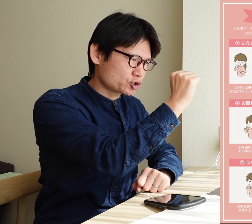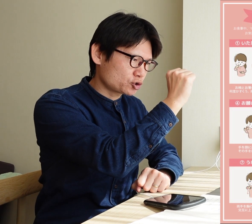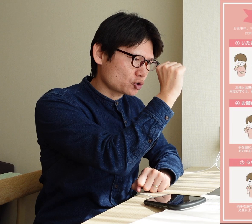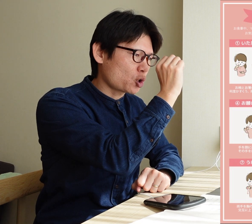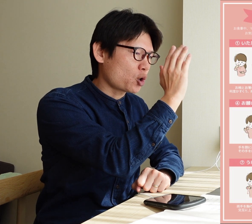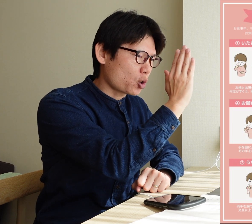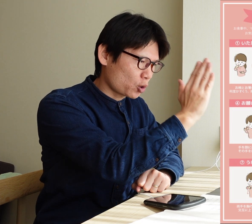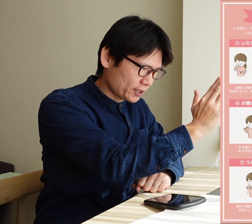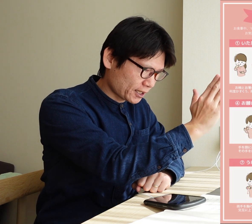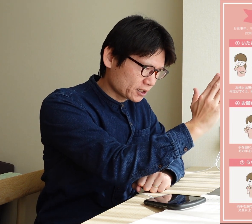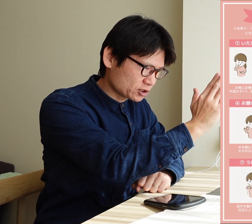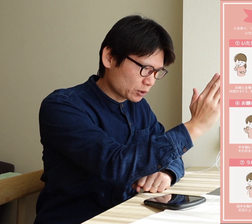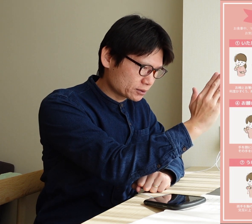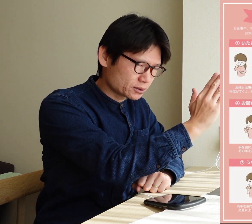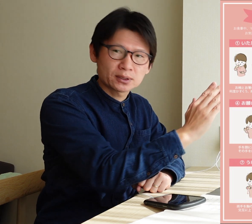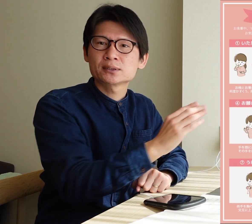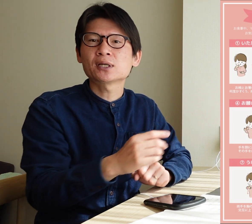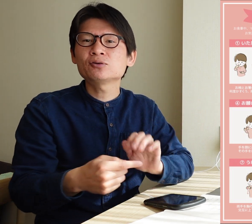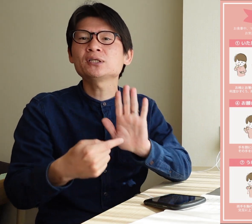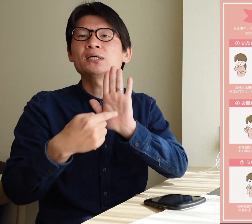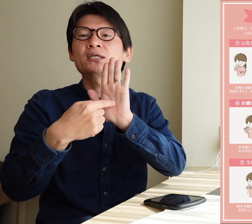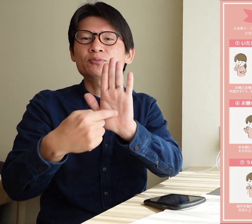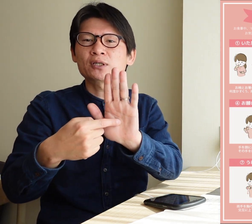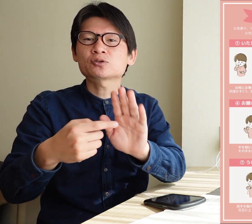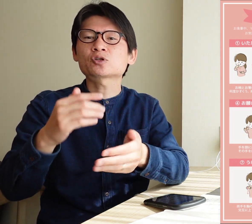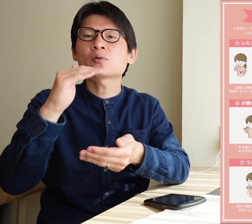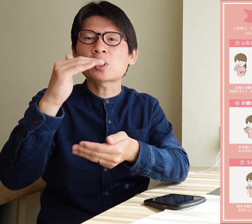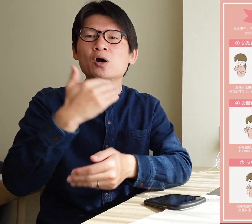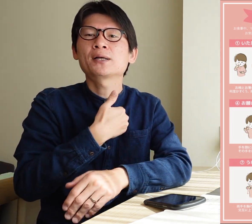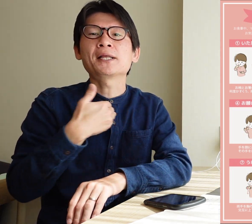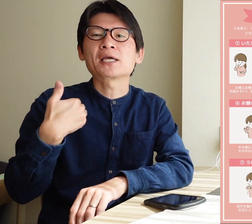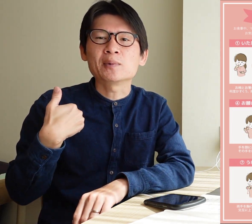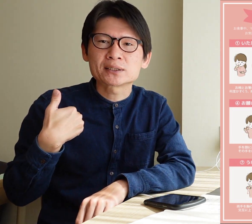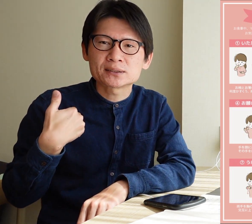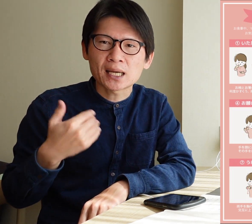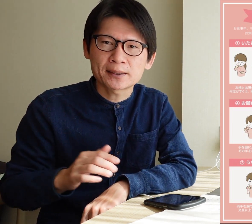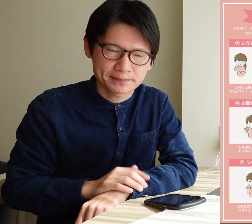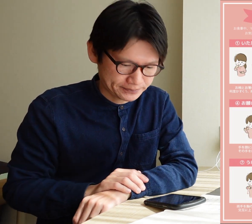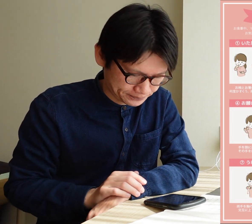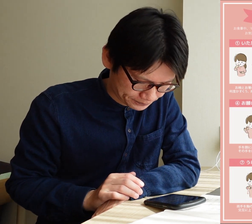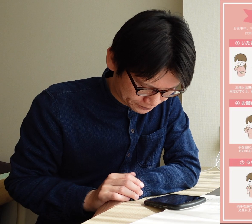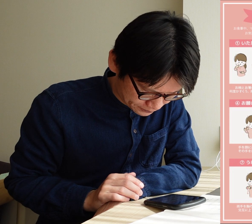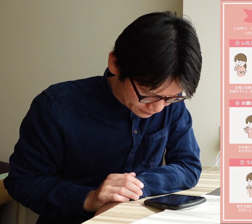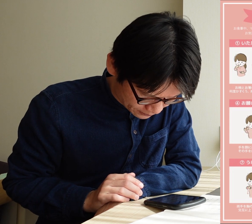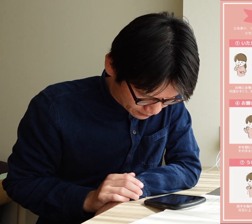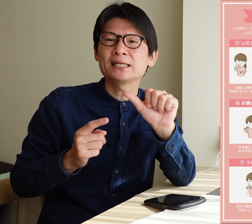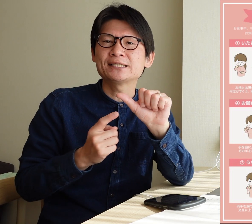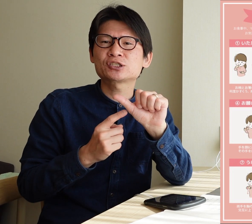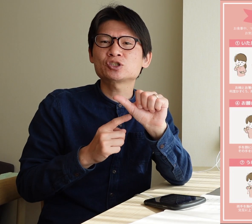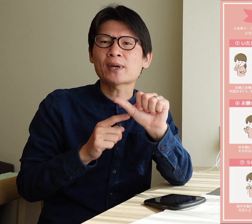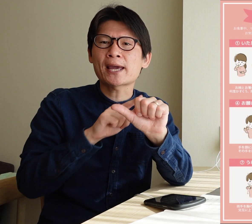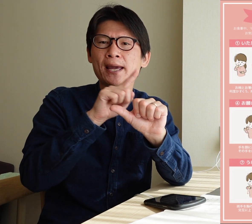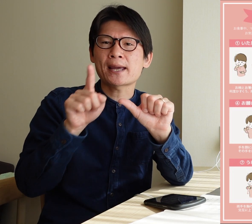くお願いしますっていうふうに示すこともできますね。5つ目、